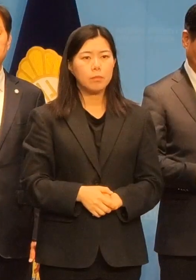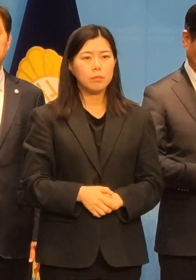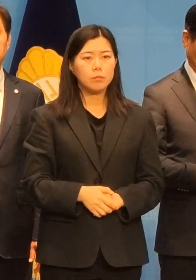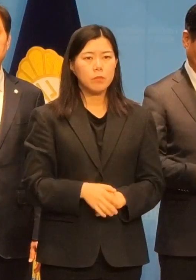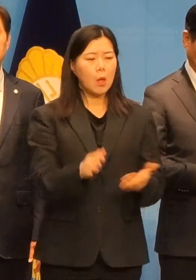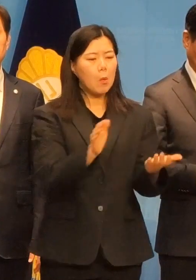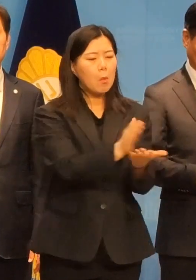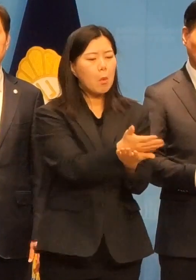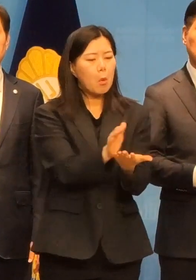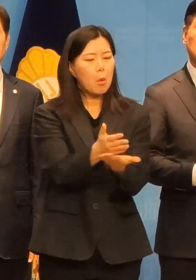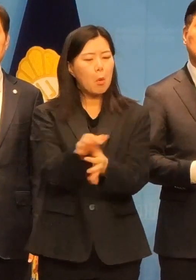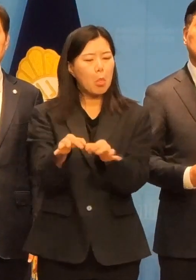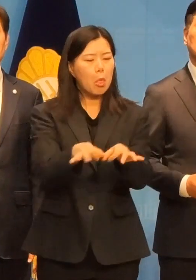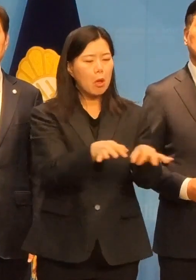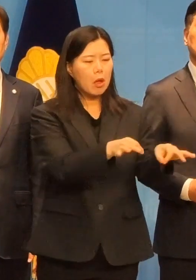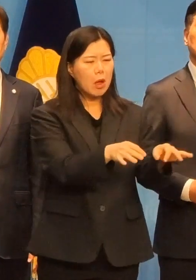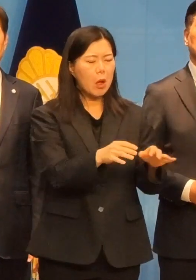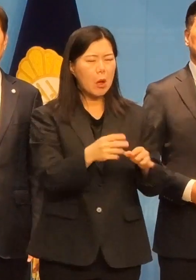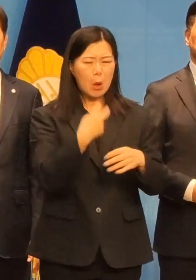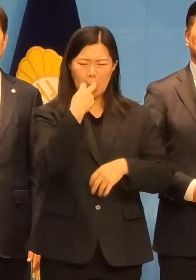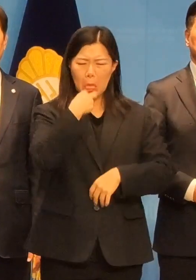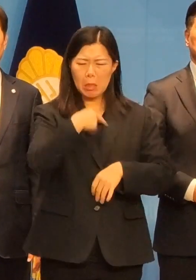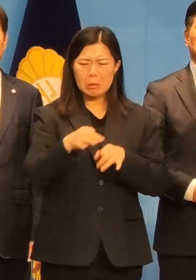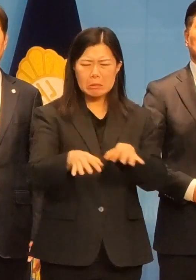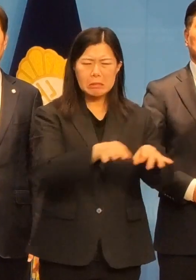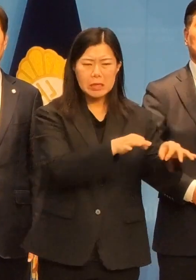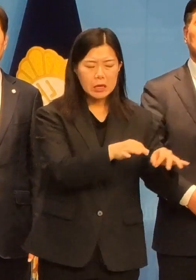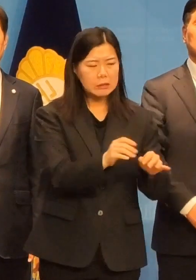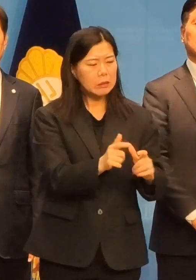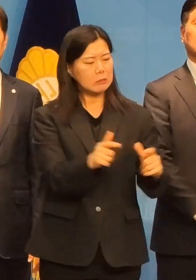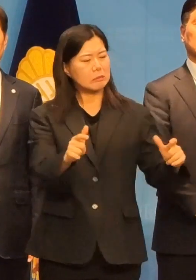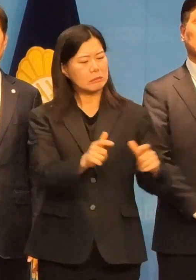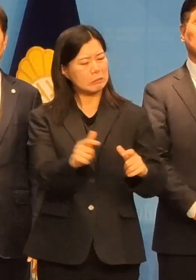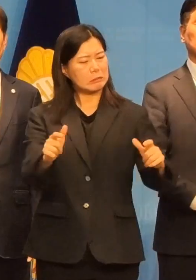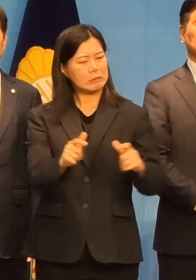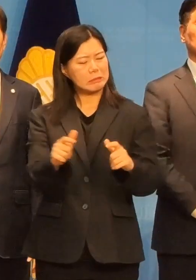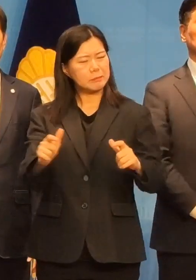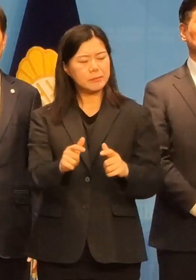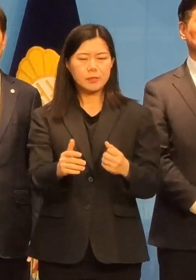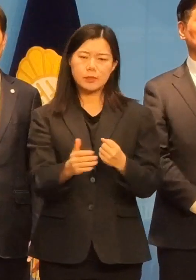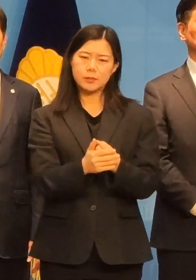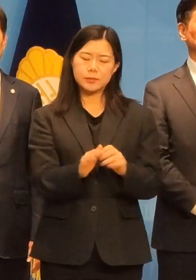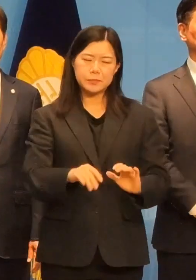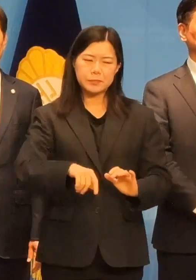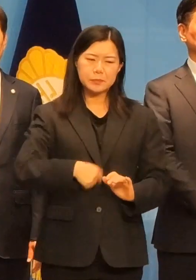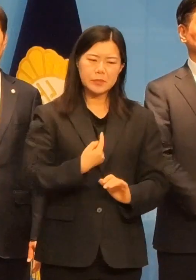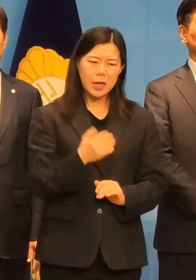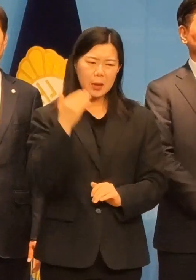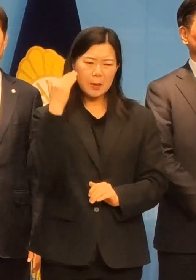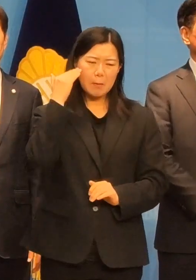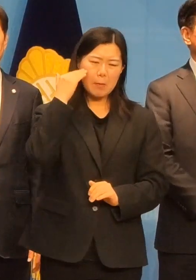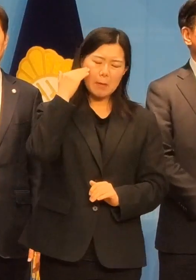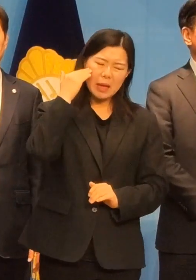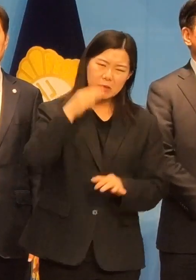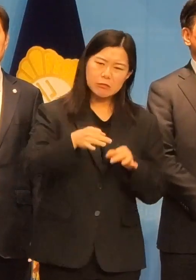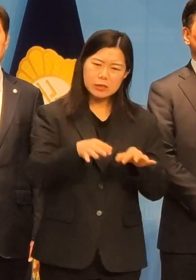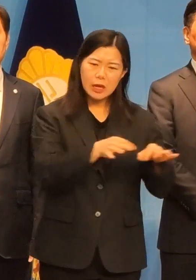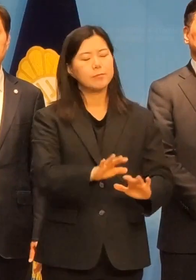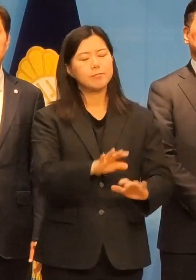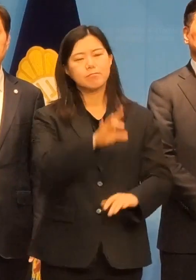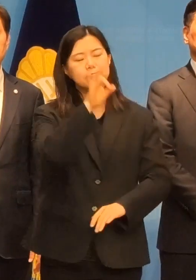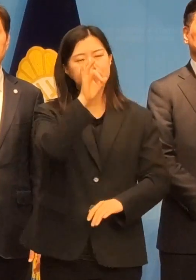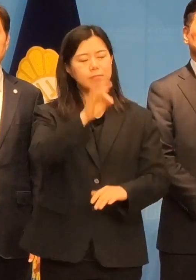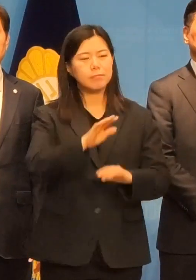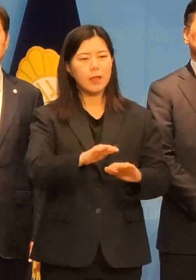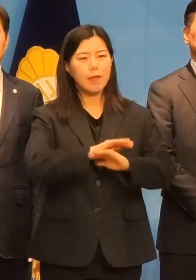분산 투자, 중복 투자, 사이즈를 고려한 스스로 제발 걷기 투자가 이제 극복될